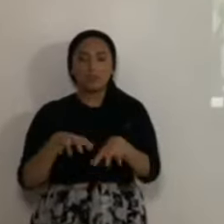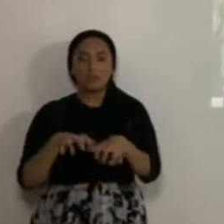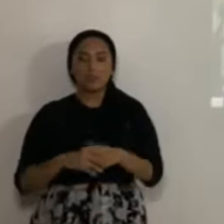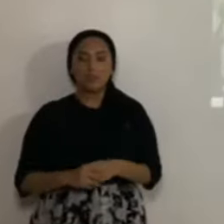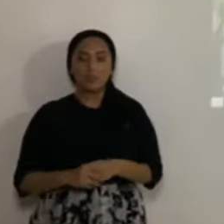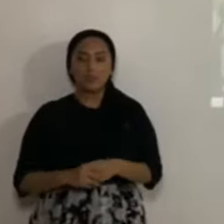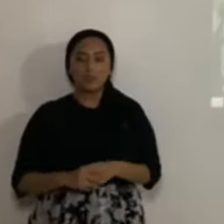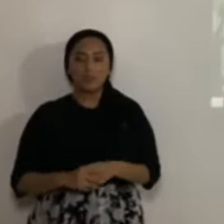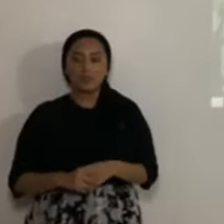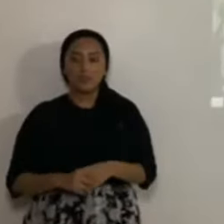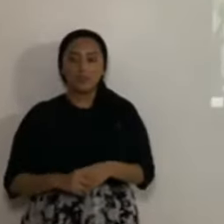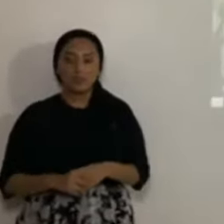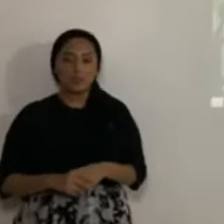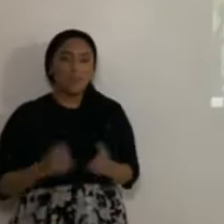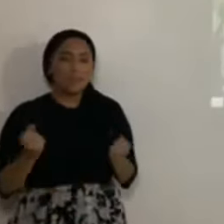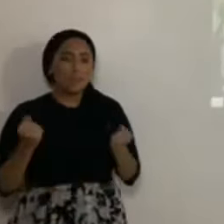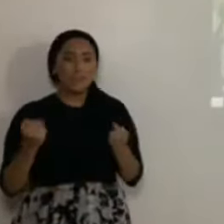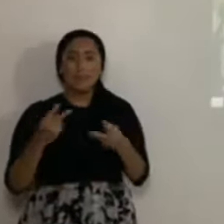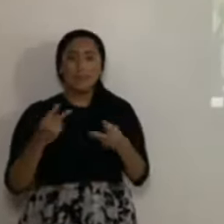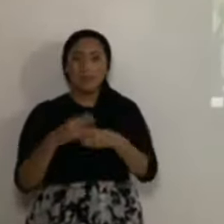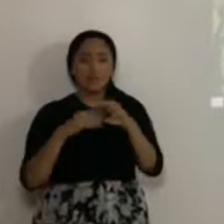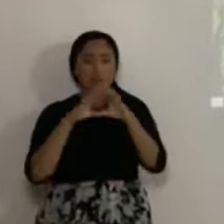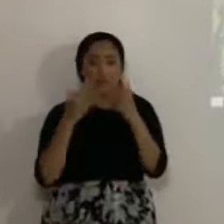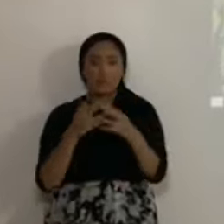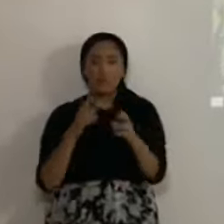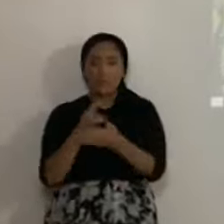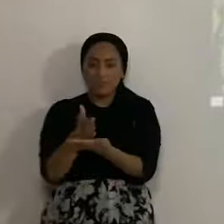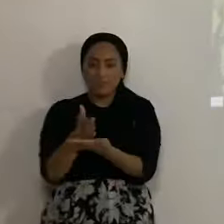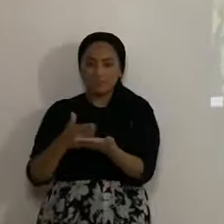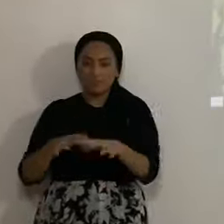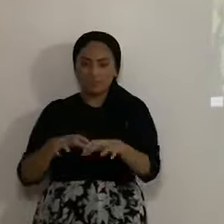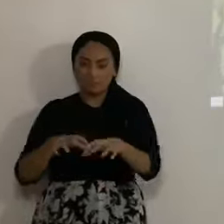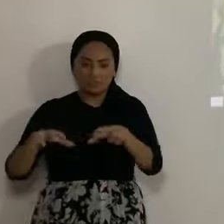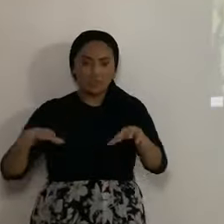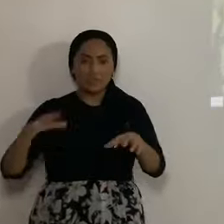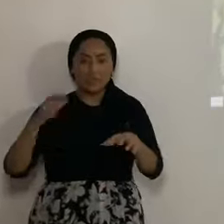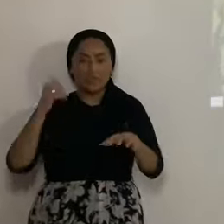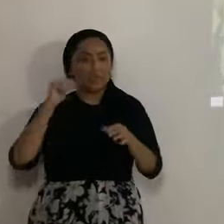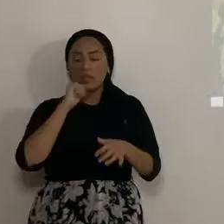no se está abriendo la tierra en tantos lados, hermanos, esto ya comenzó, no va a parar, ya suave,